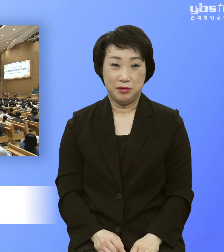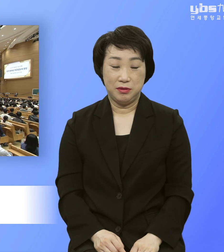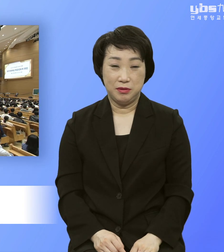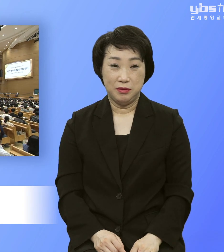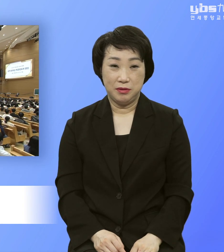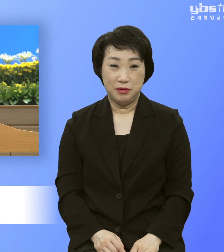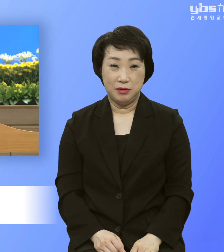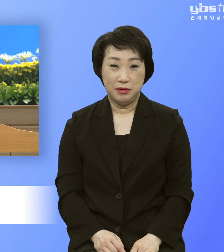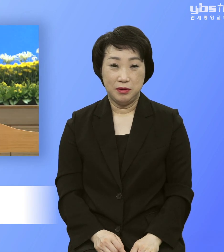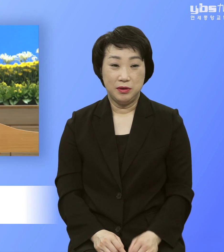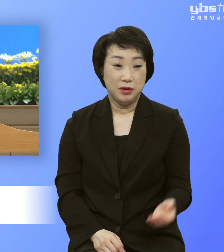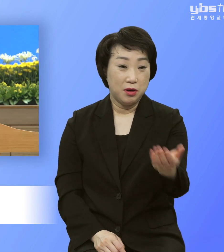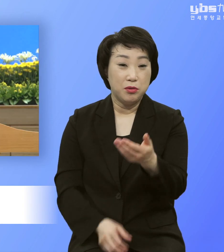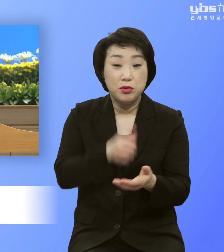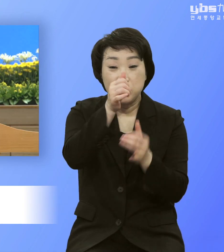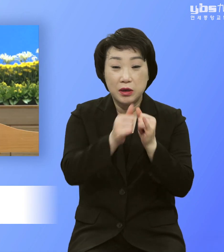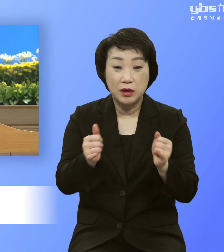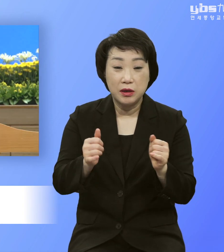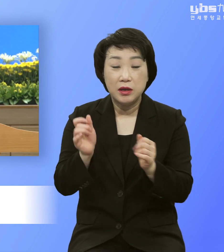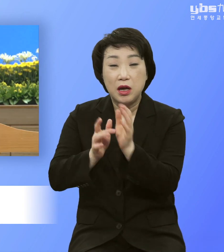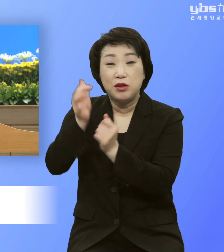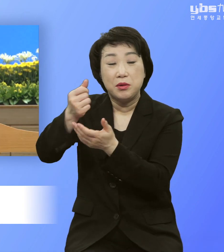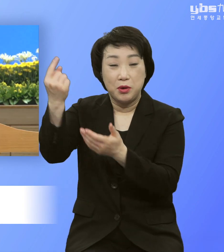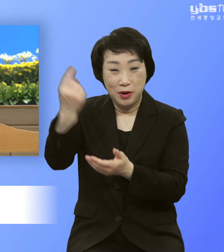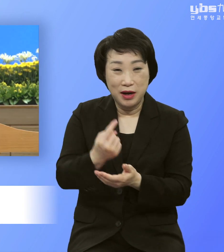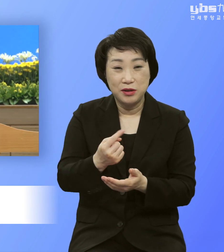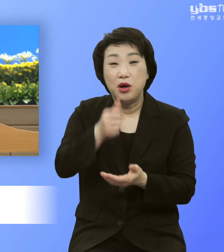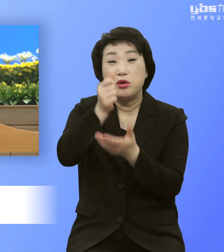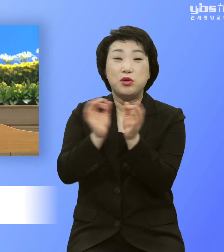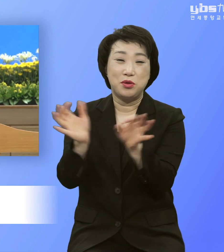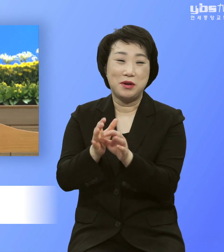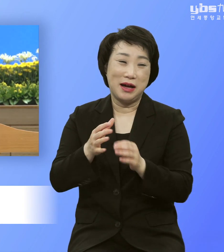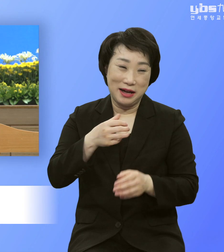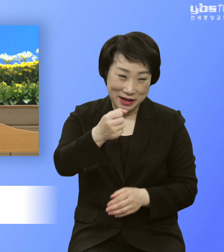거다. 그래서 죄인에게는 예수가 알아서 속죄받으라.